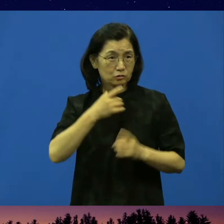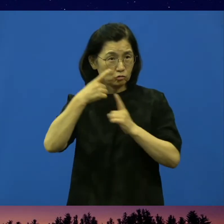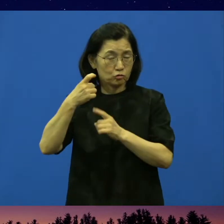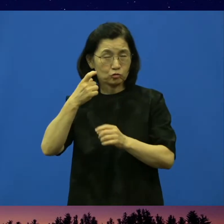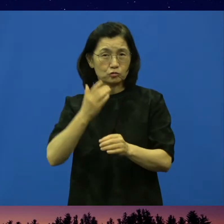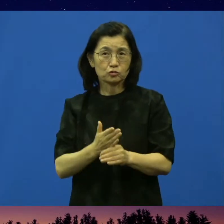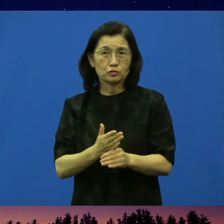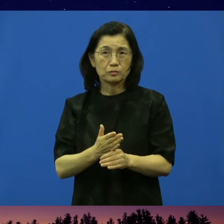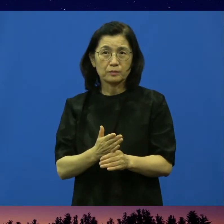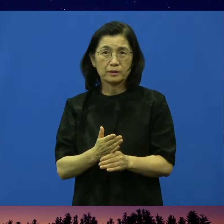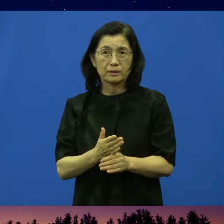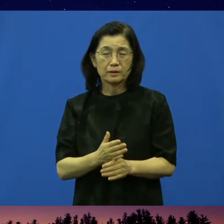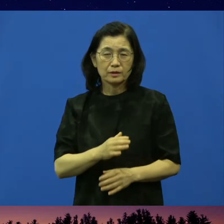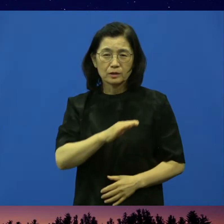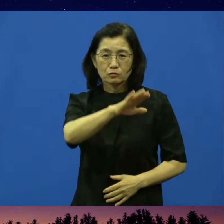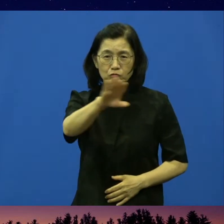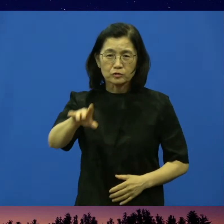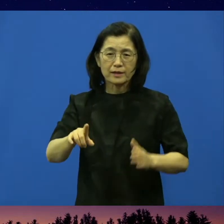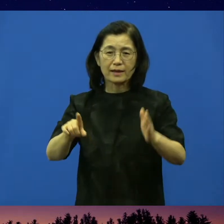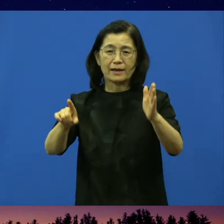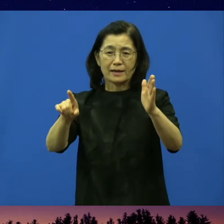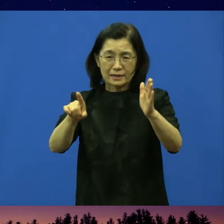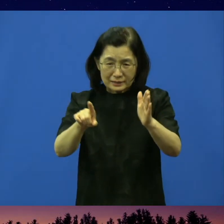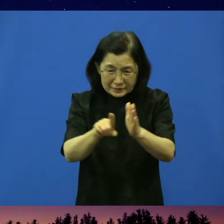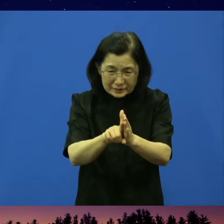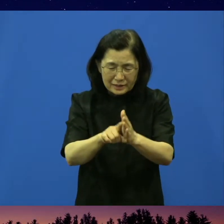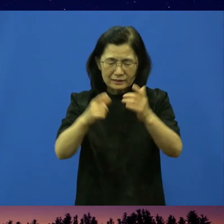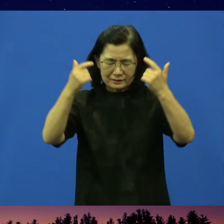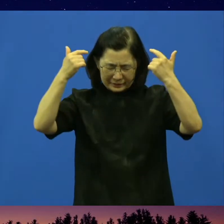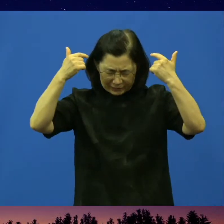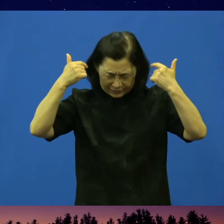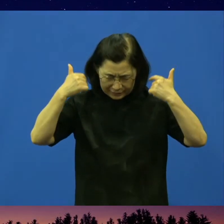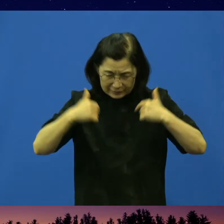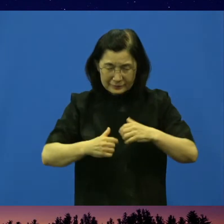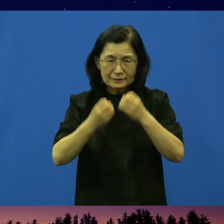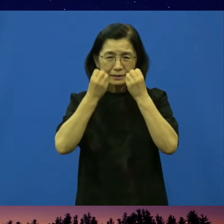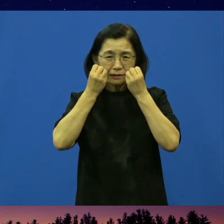그래서 우리의 신앙은 늘 갱신되어야 돼요. 늘 새롭게.